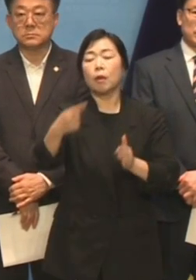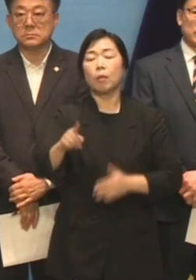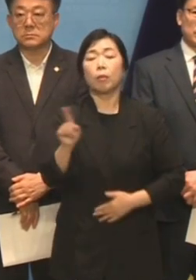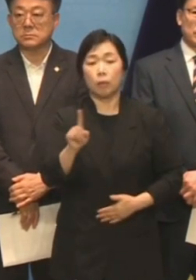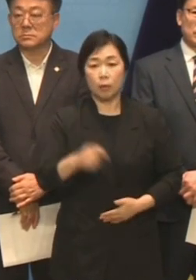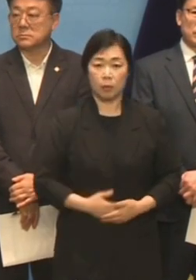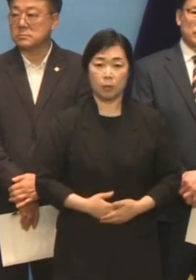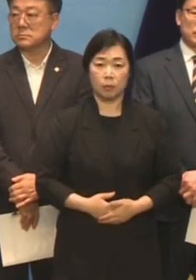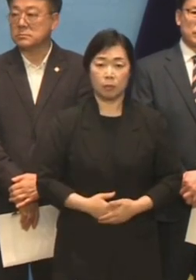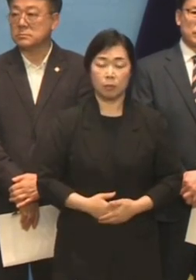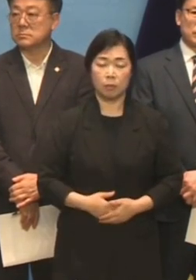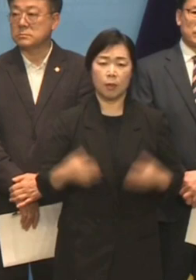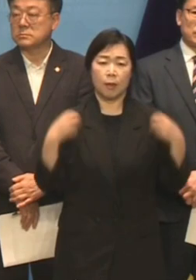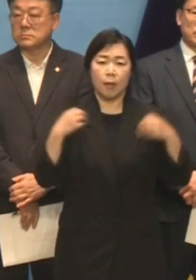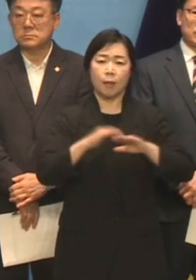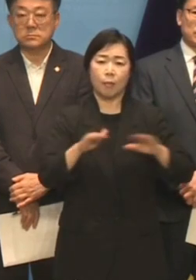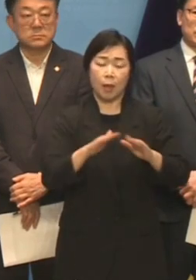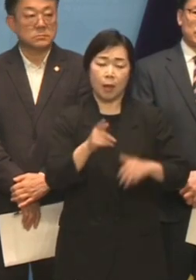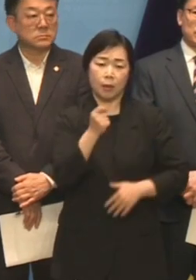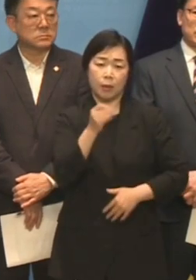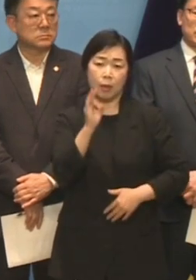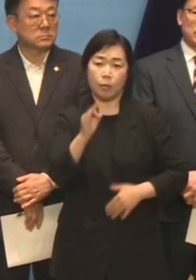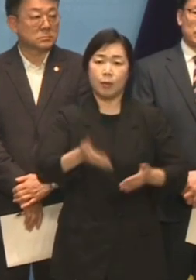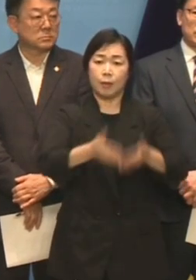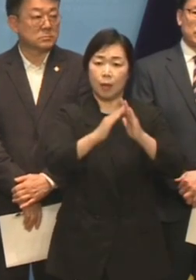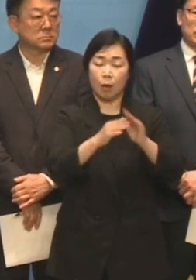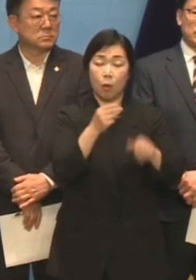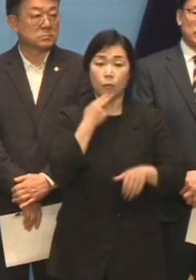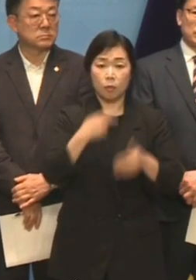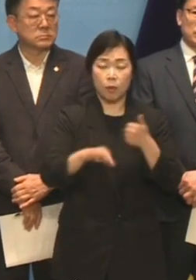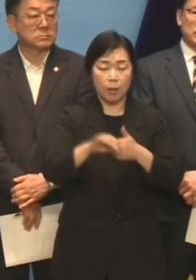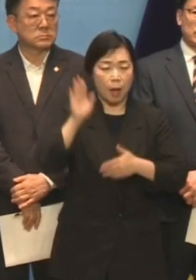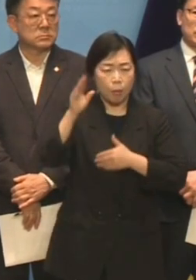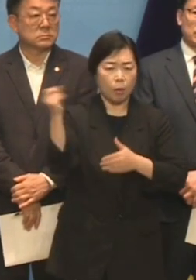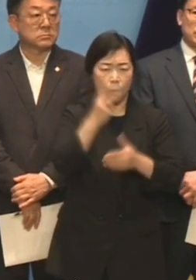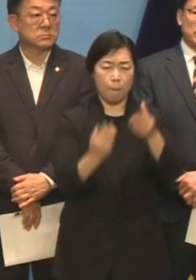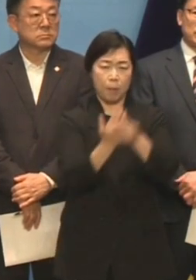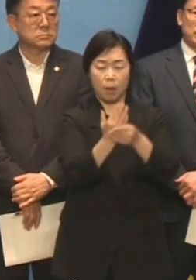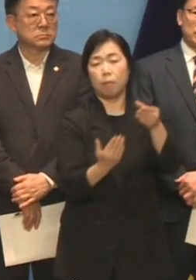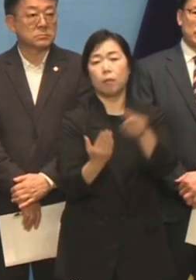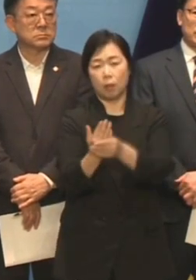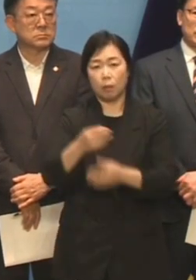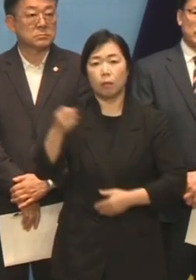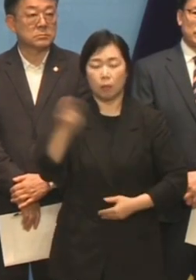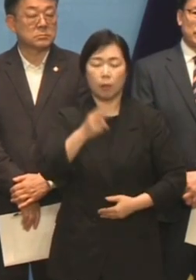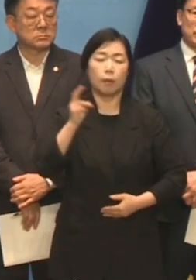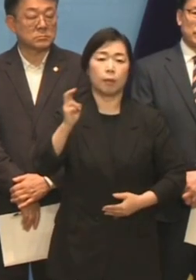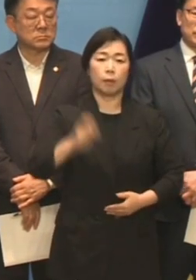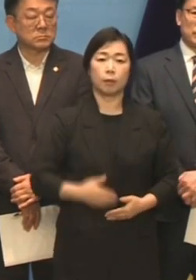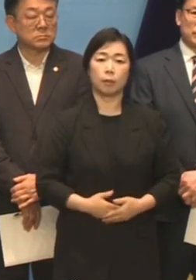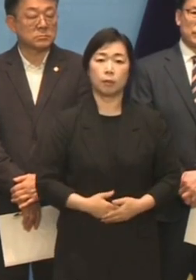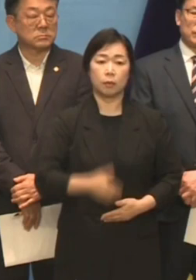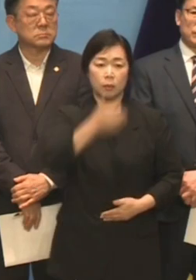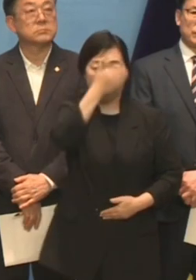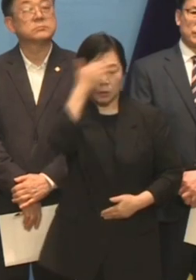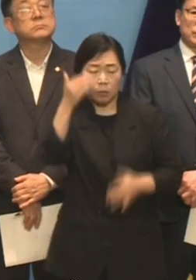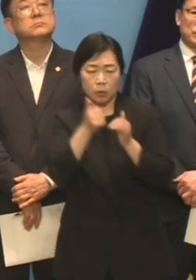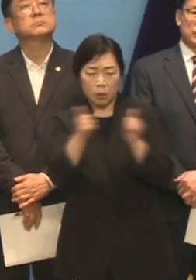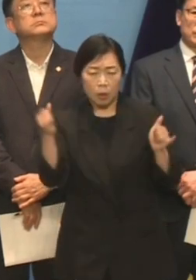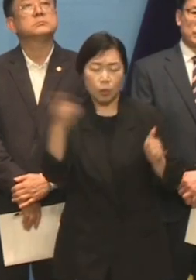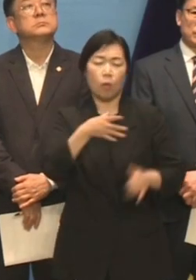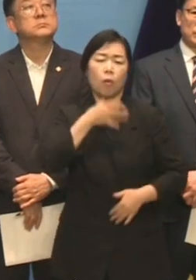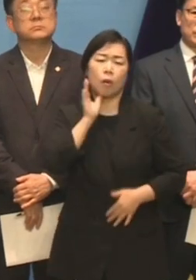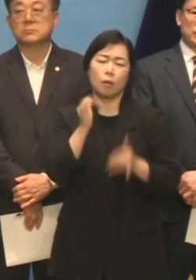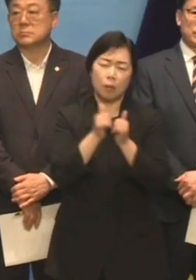저희 전담 TF 마련해 주시지 않으시면 앞으로 더 터져나올 겁니다. 젊은 사람들이고 나이